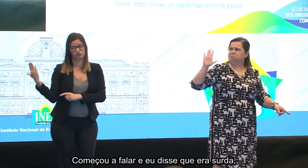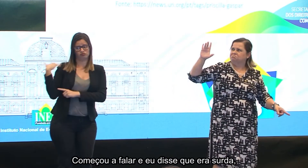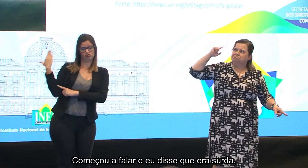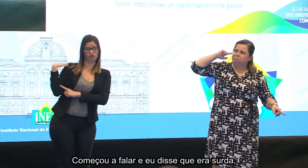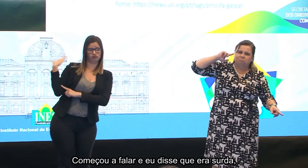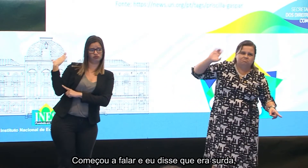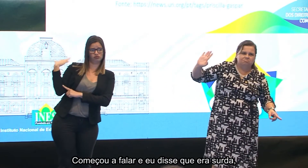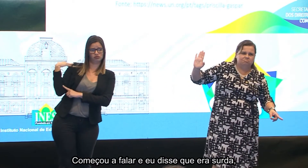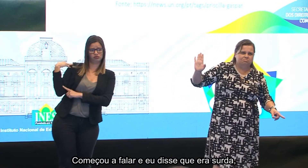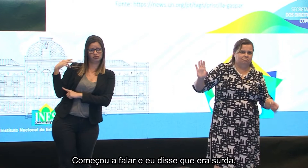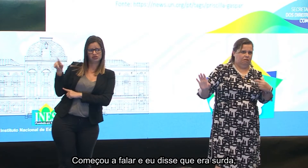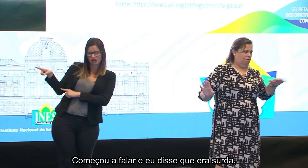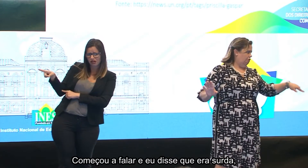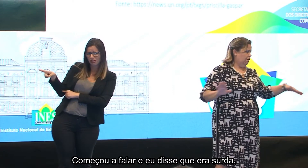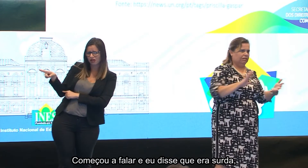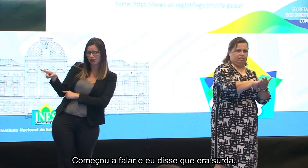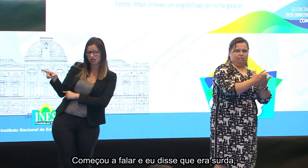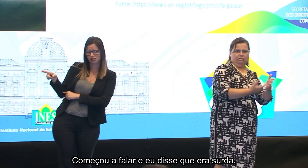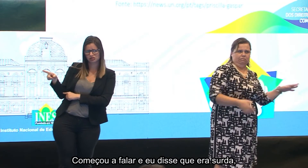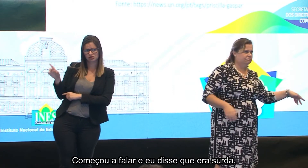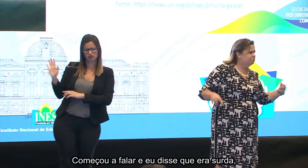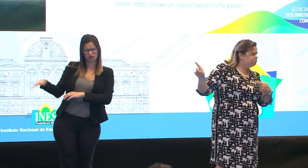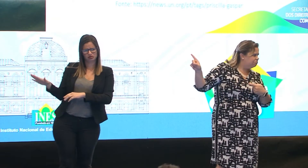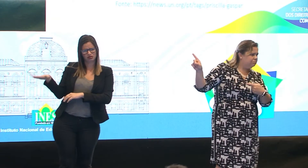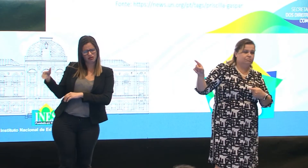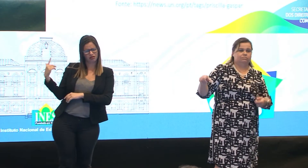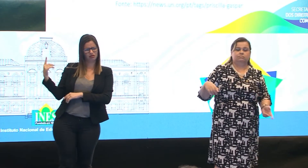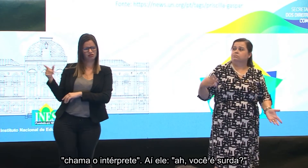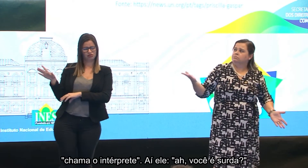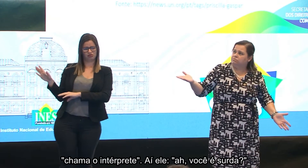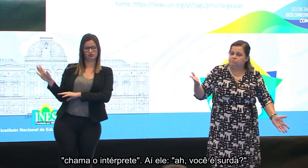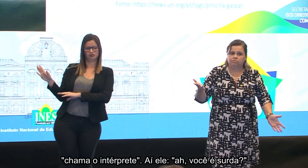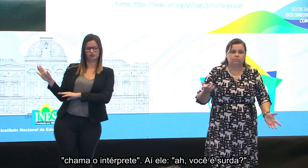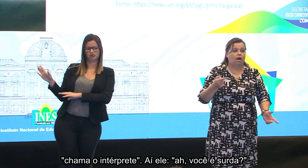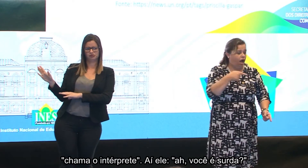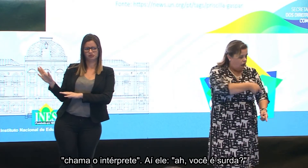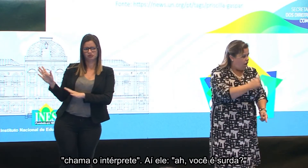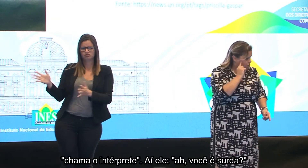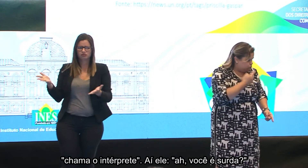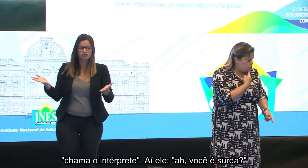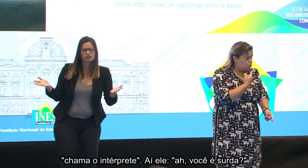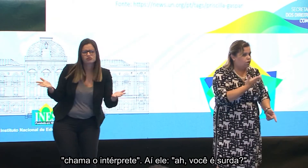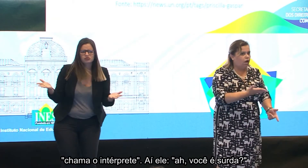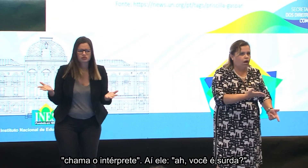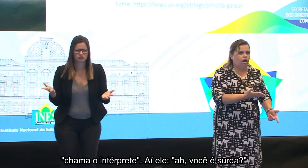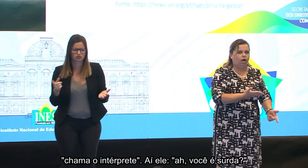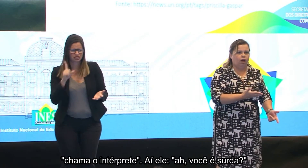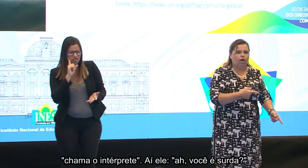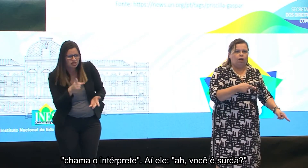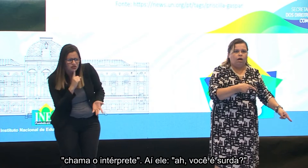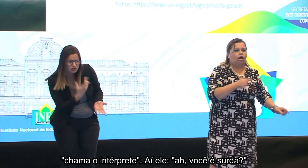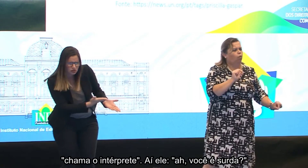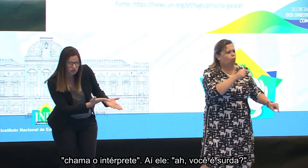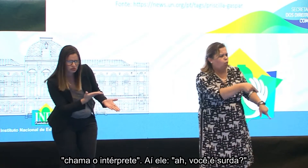Aí ele começou a falar e eu falei, eu sou surda. Chama o intérprete. Aí ele, você é surda?